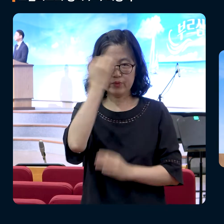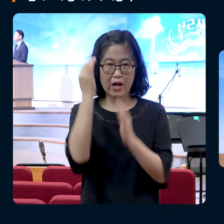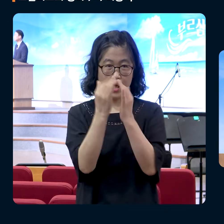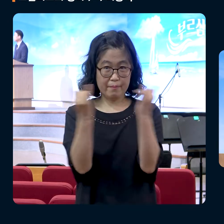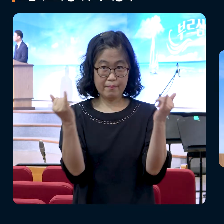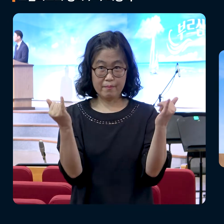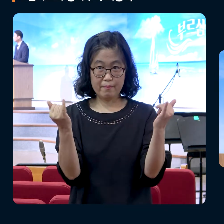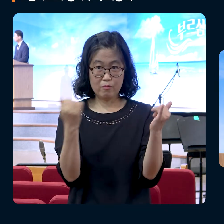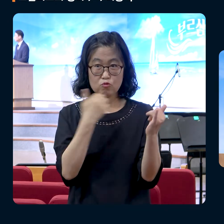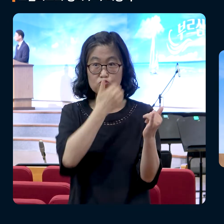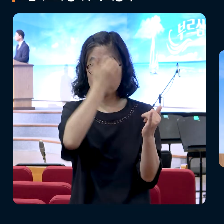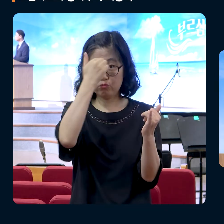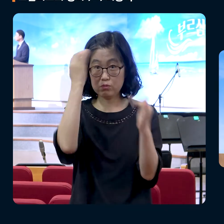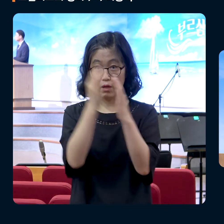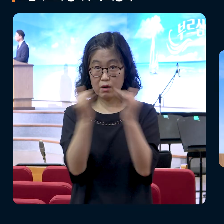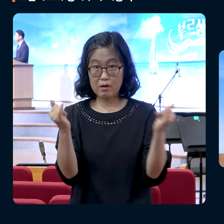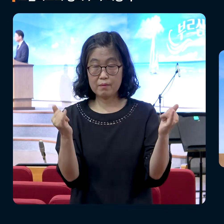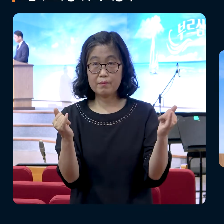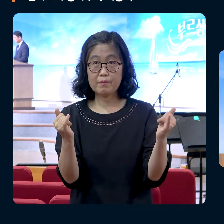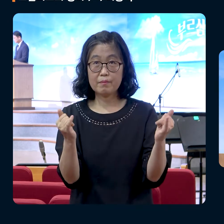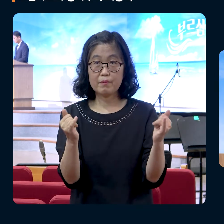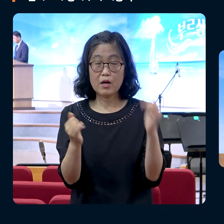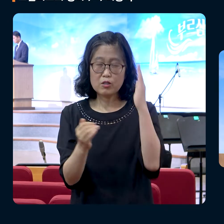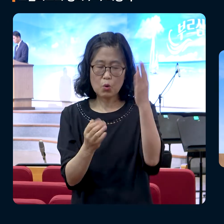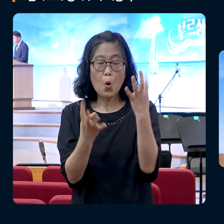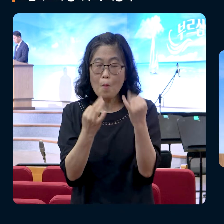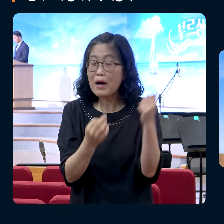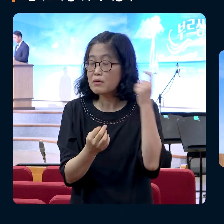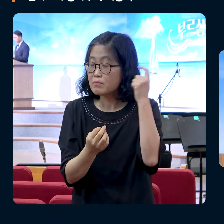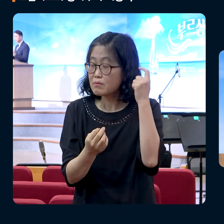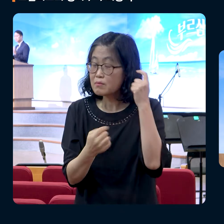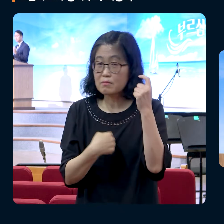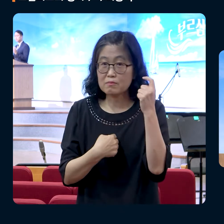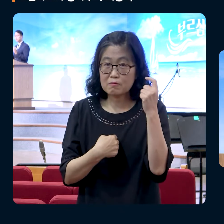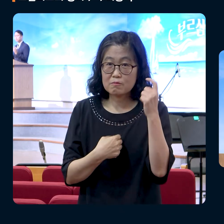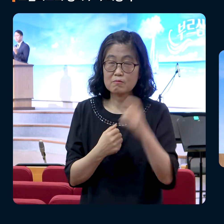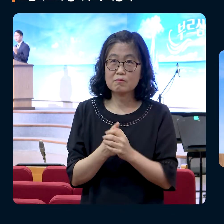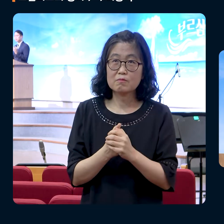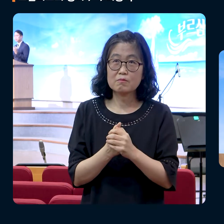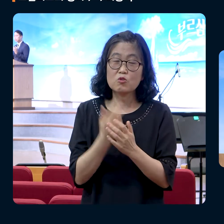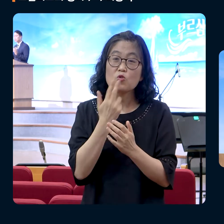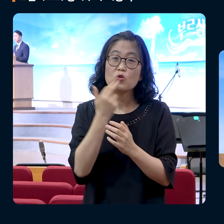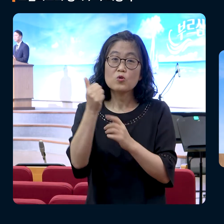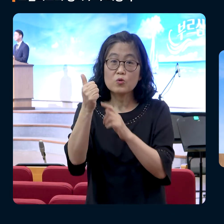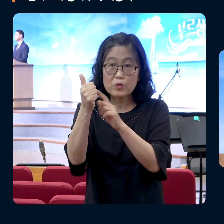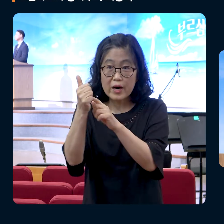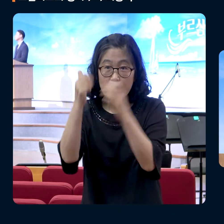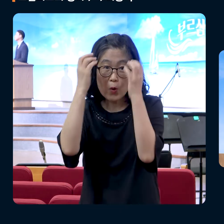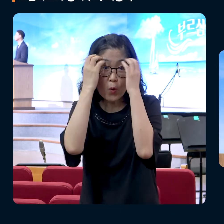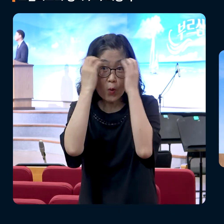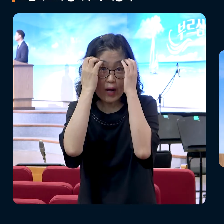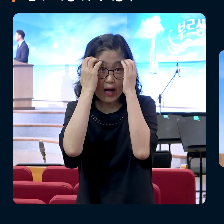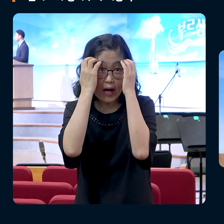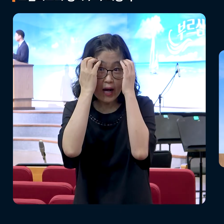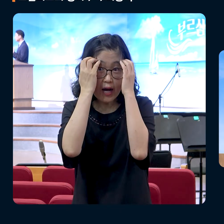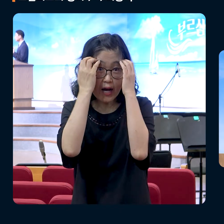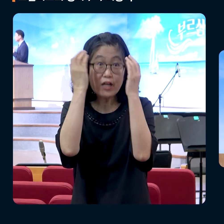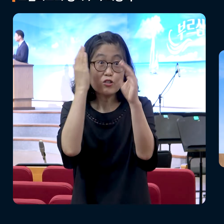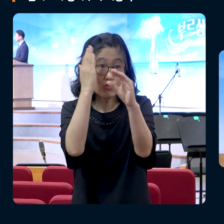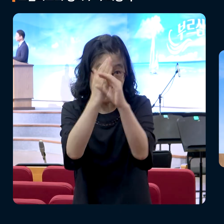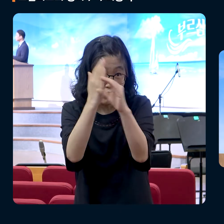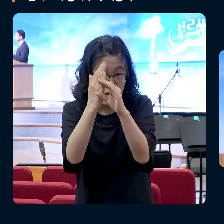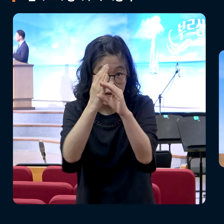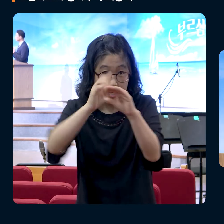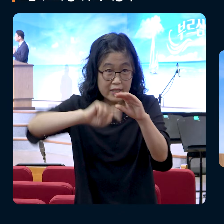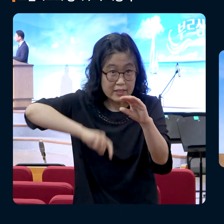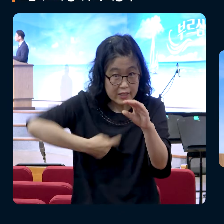거지 않습니까? 저도 어렸을 때 그런 설교를 많이 듣고 자랐는데, 요셉이 그 정말 고난의 시간 가운데 자신이